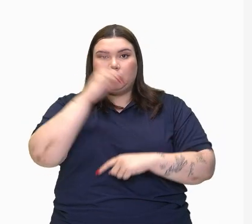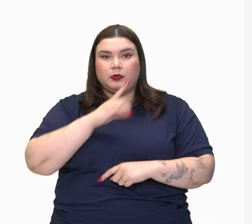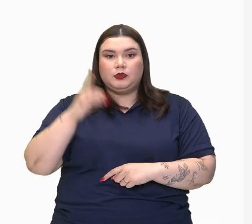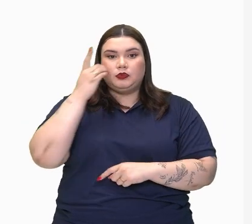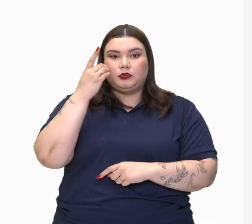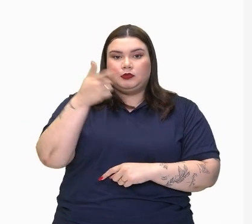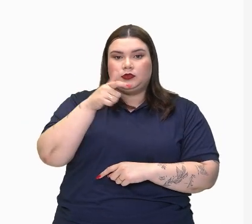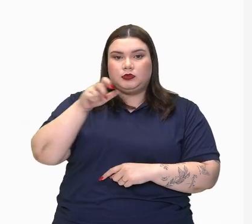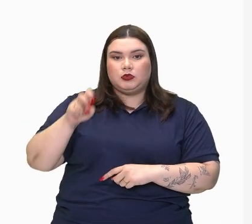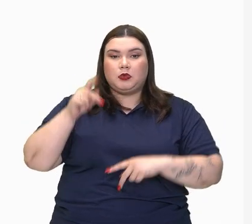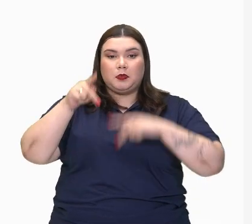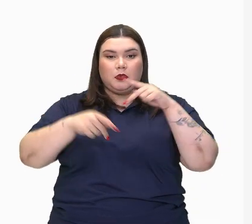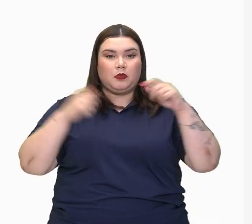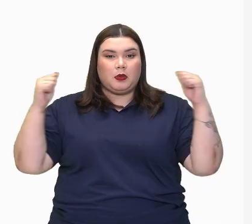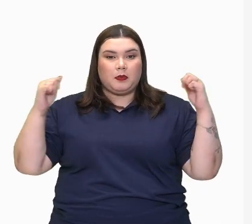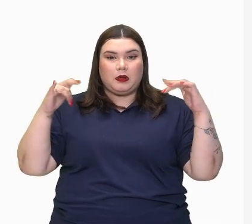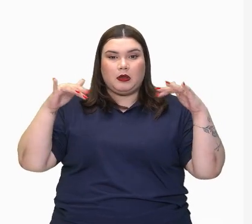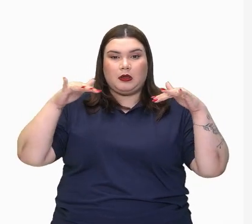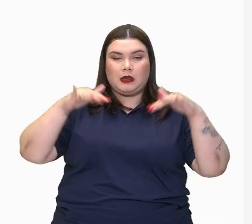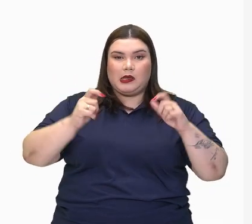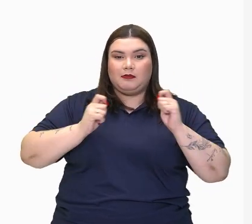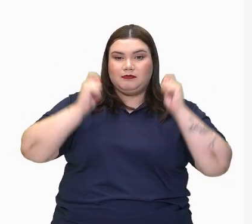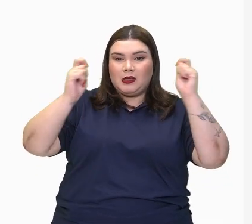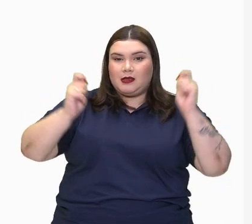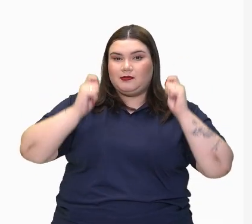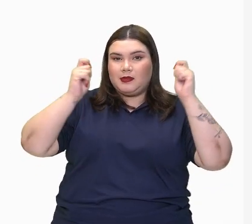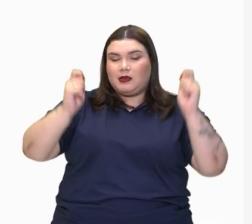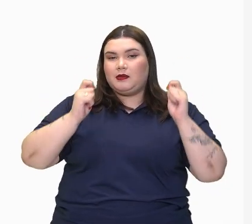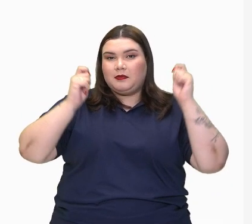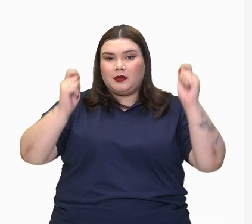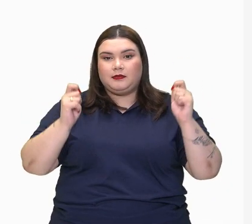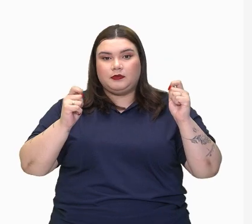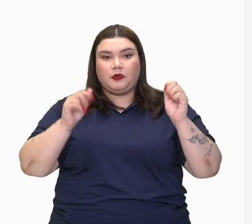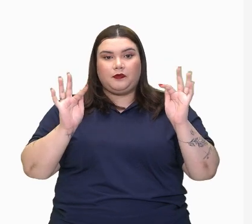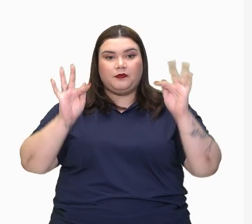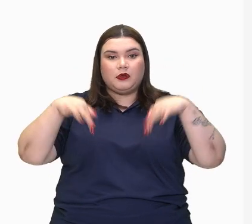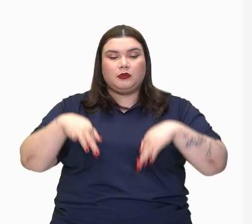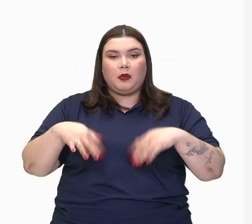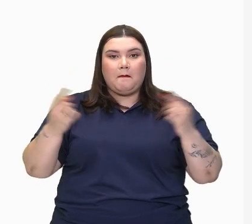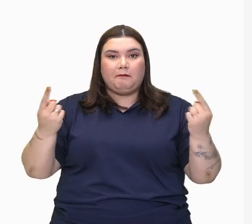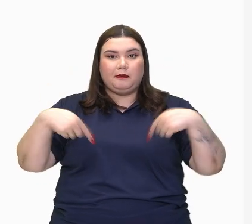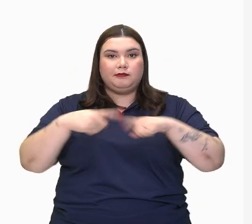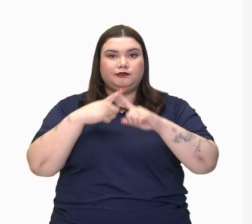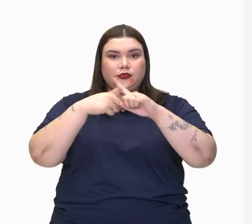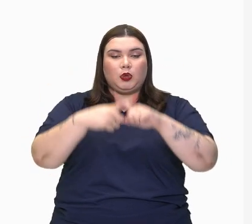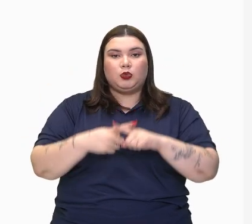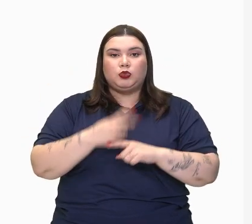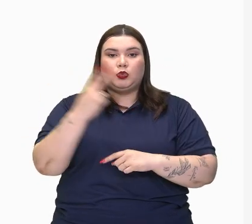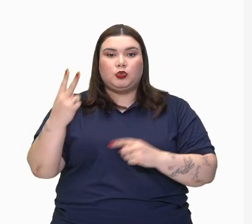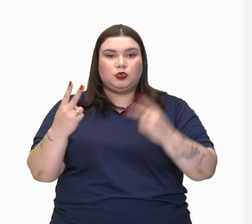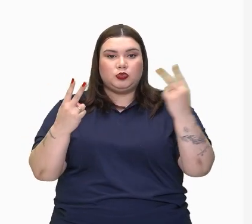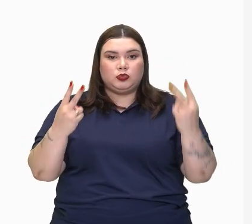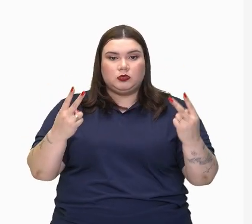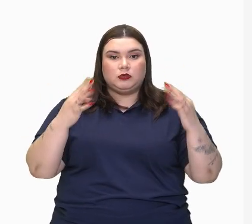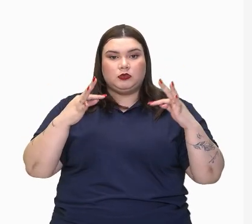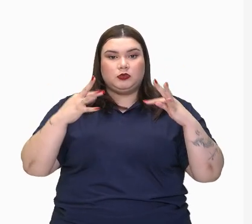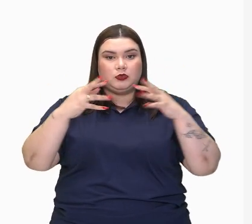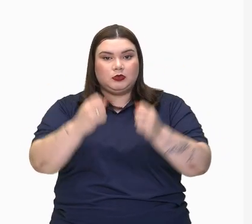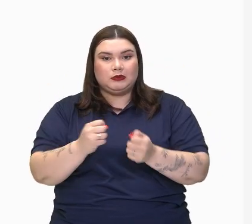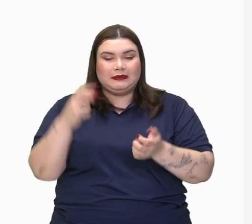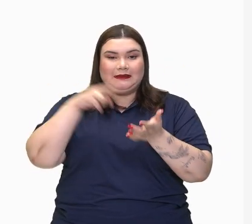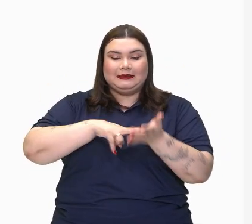um público animado e muita disposição das equipes. O jogo terminou em 2-2, deixando torcedores